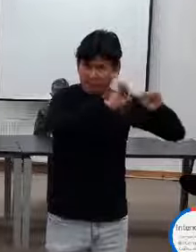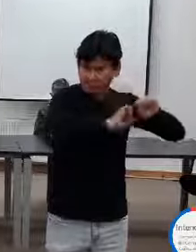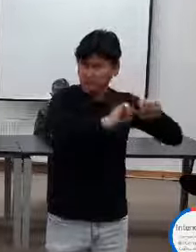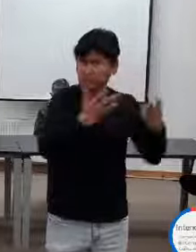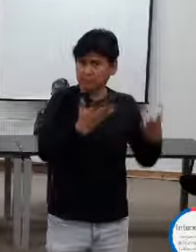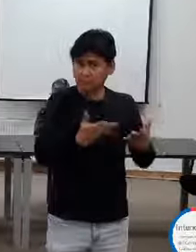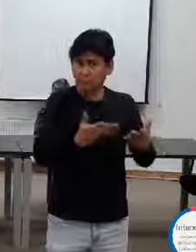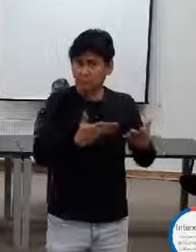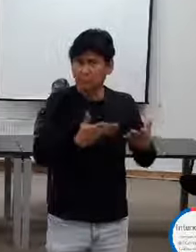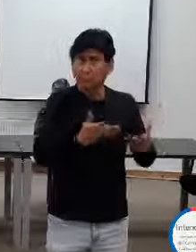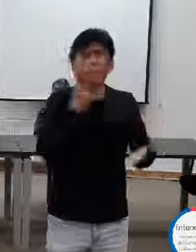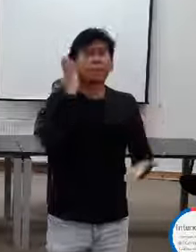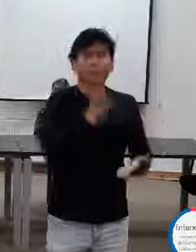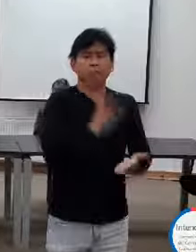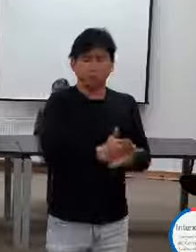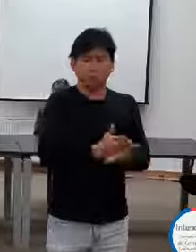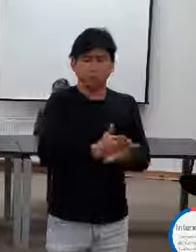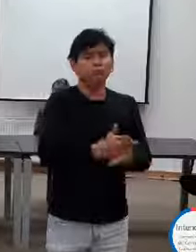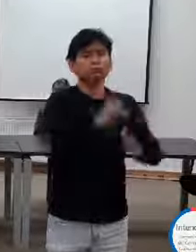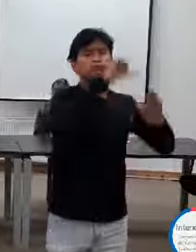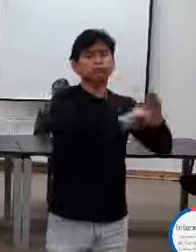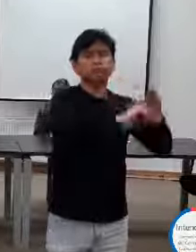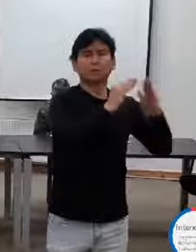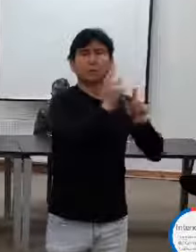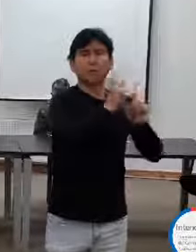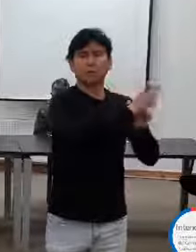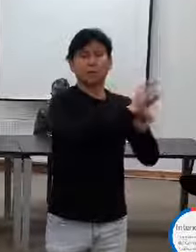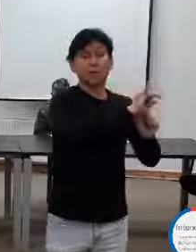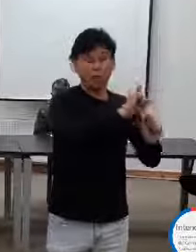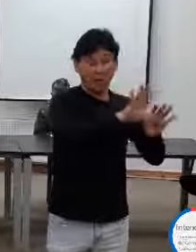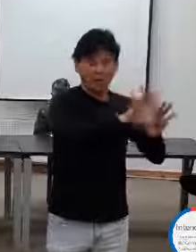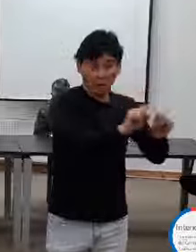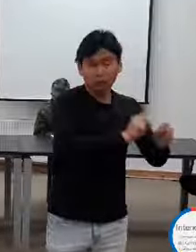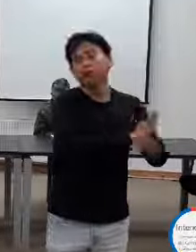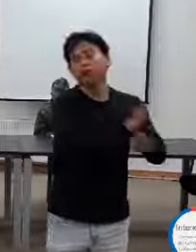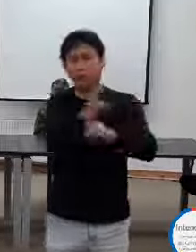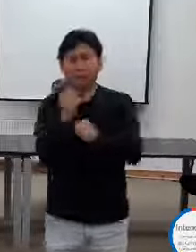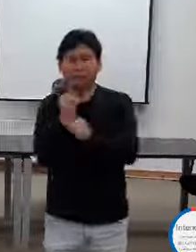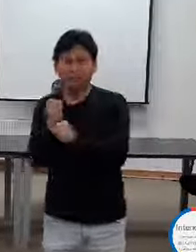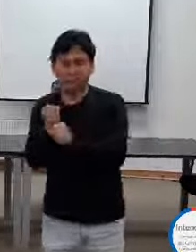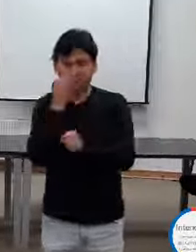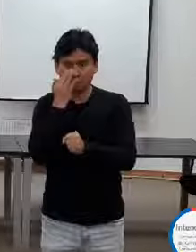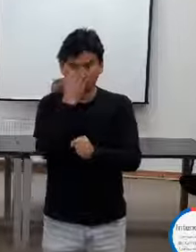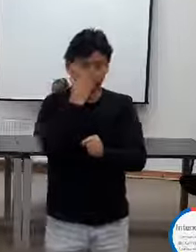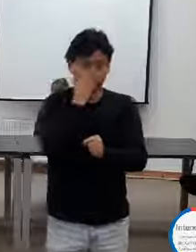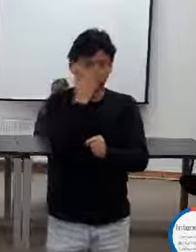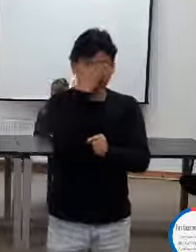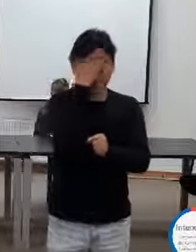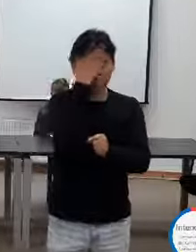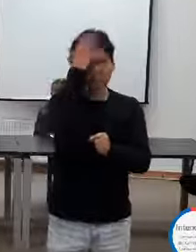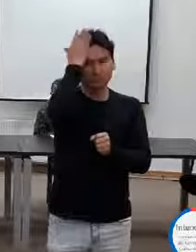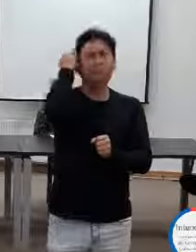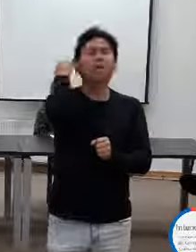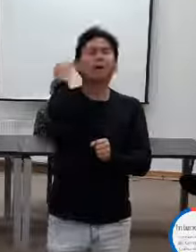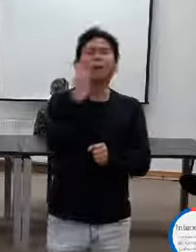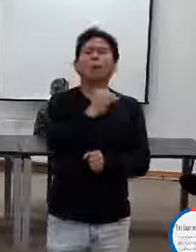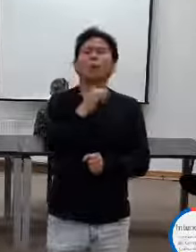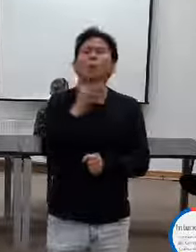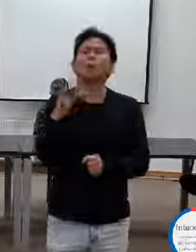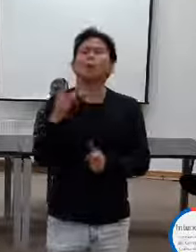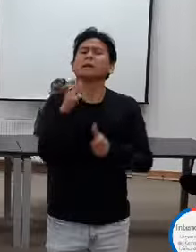tomado la decisión de cuarentenar a su gente y después mandarlos a la faena. ¿Ya? ¿Cuántas personas de su